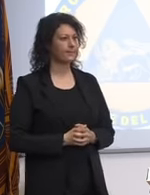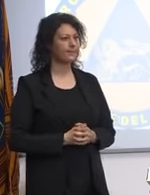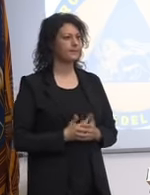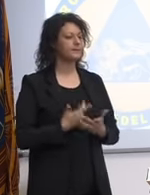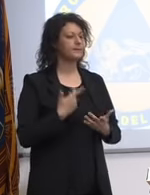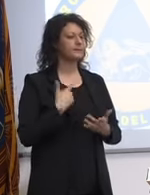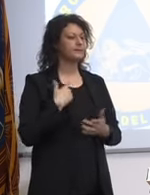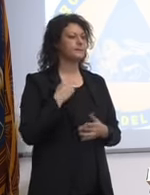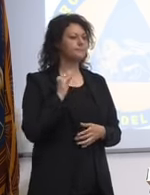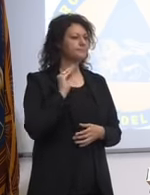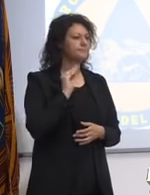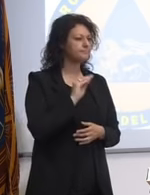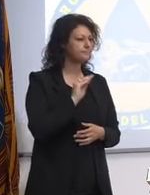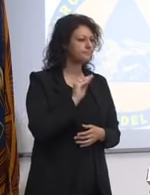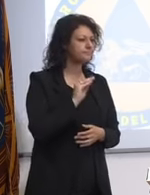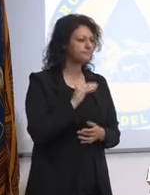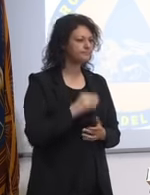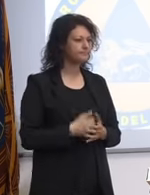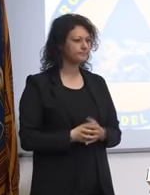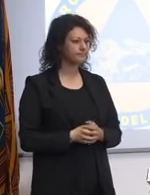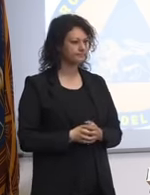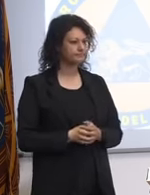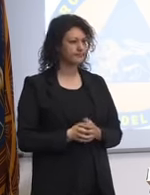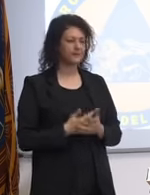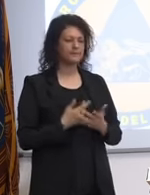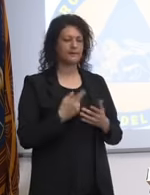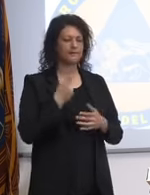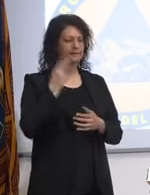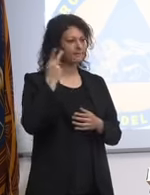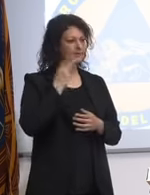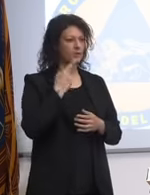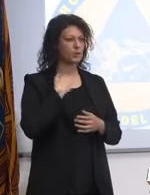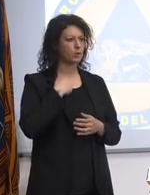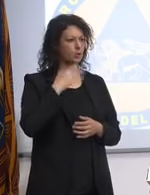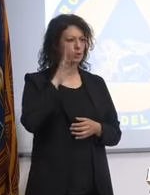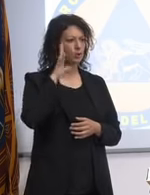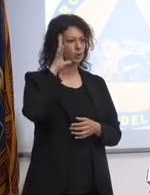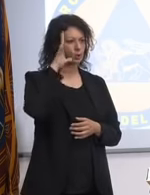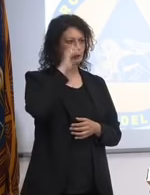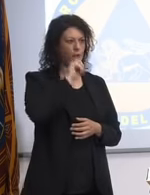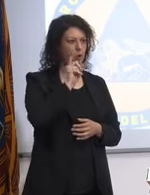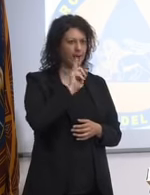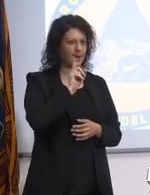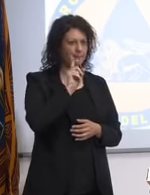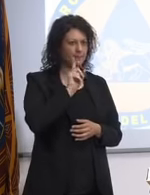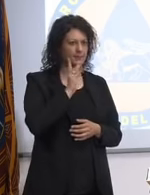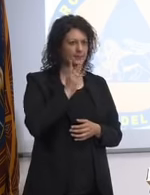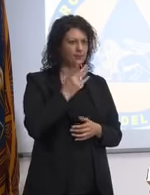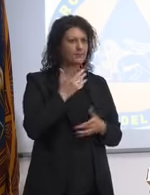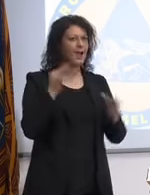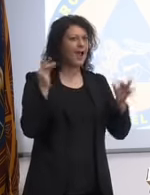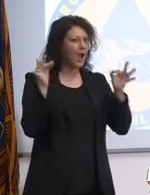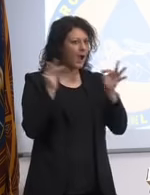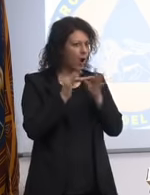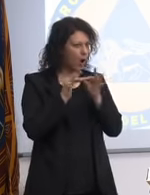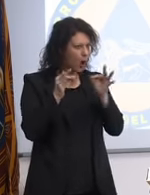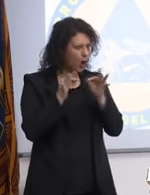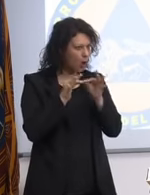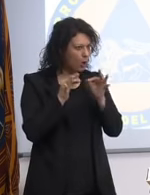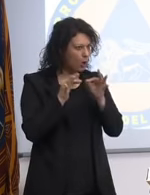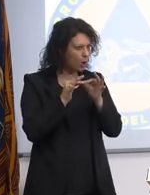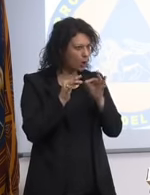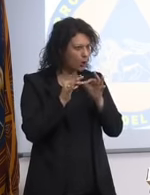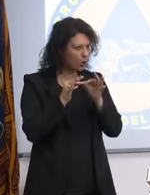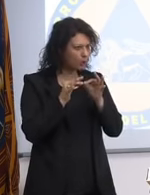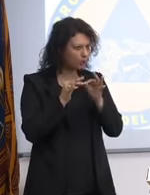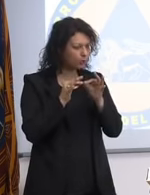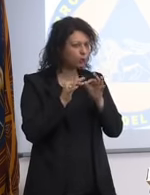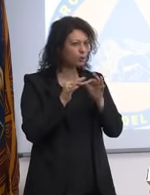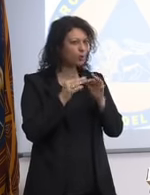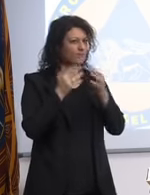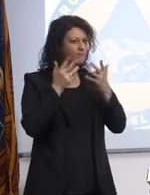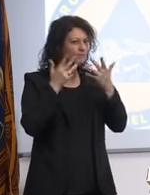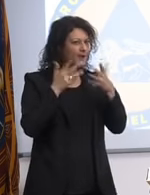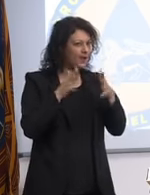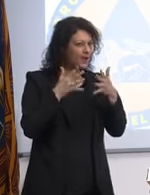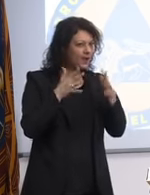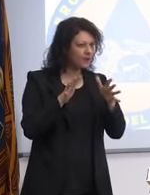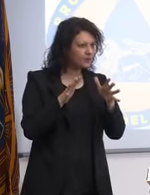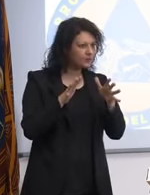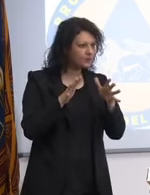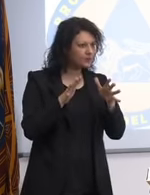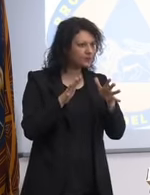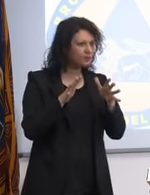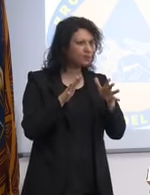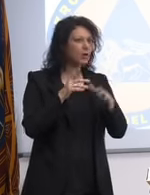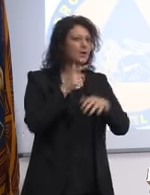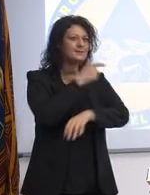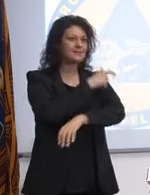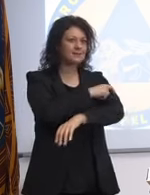pignolo, però non ho ancora capito se le parti abbiano sottoscritto questo accordo. Allora, alcune sicuramente sì, ad esempio...